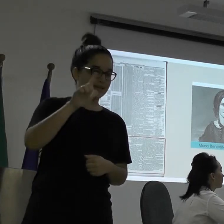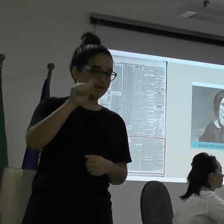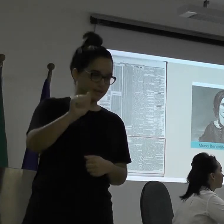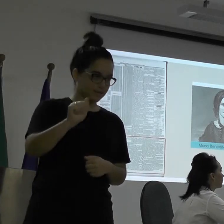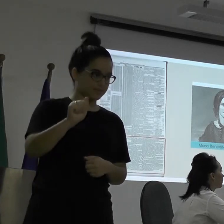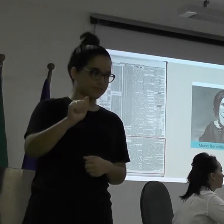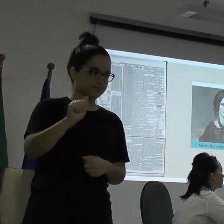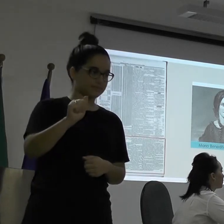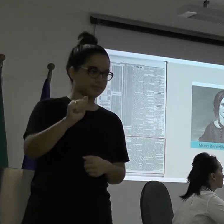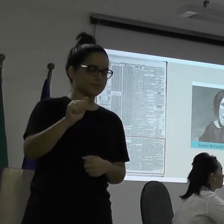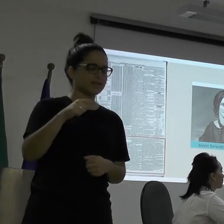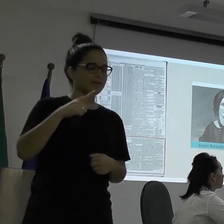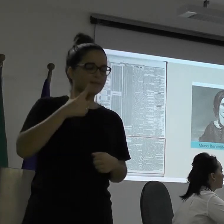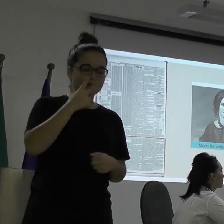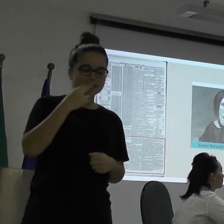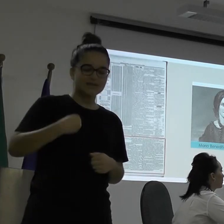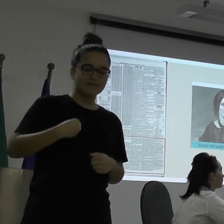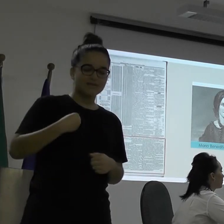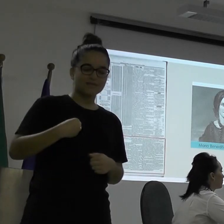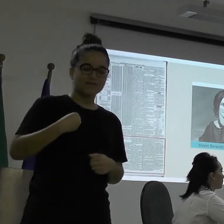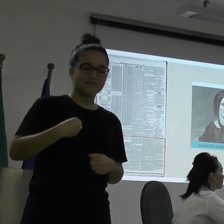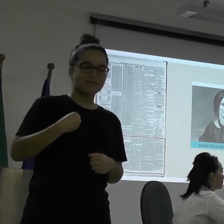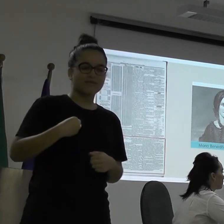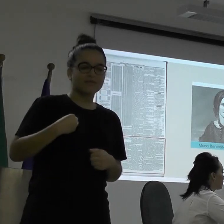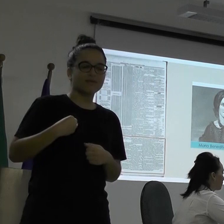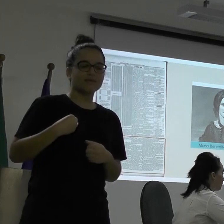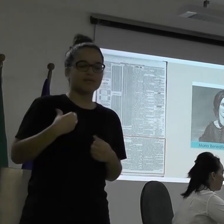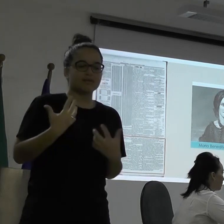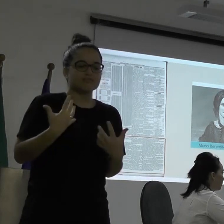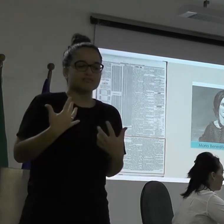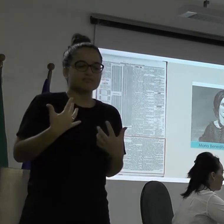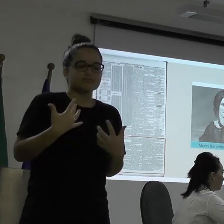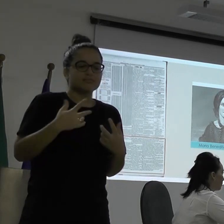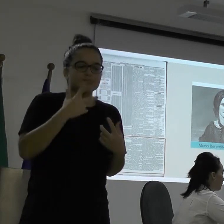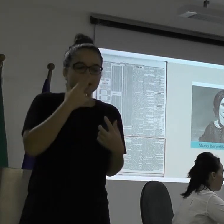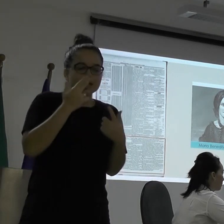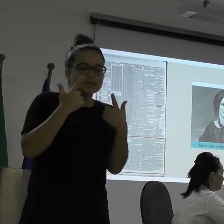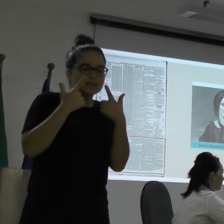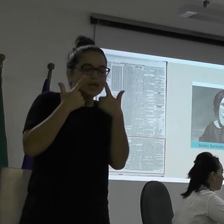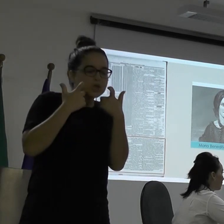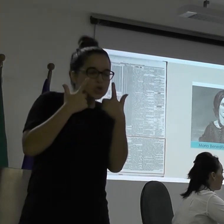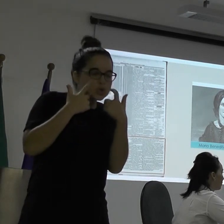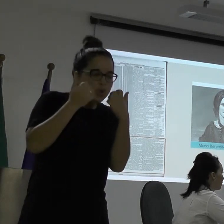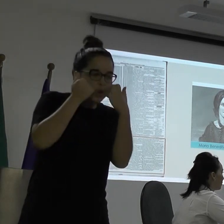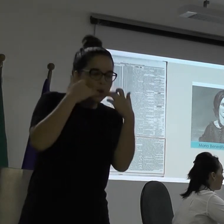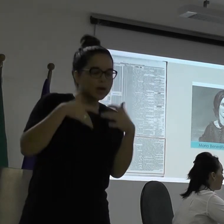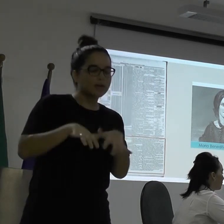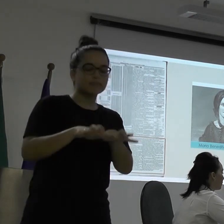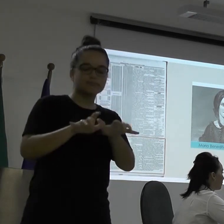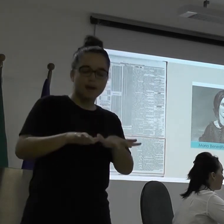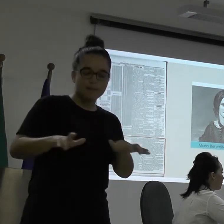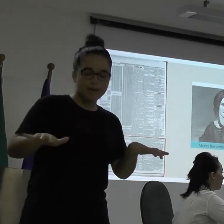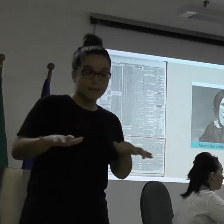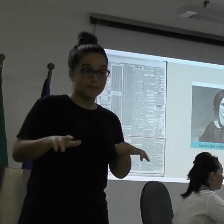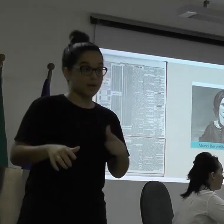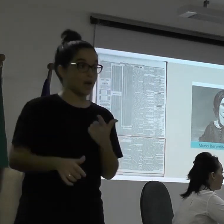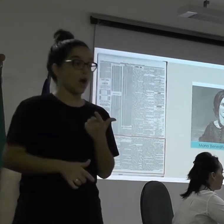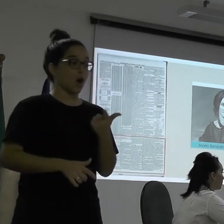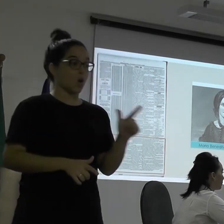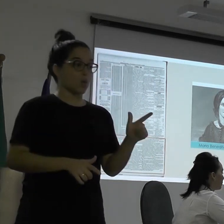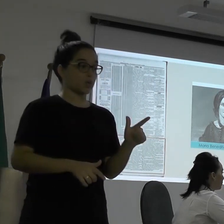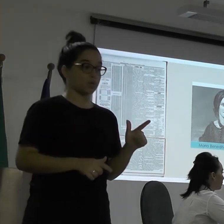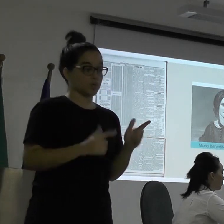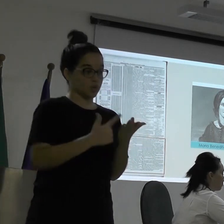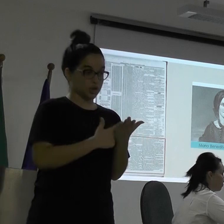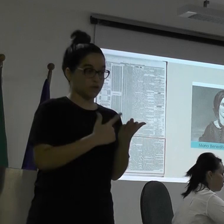tem uma vida melancólica, enquanto toca ao piano valsas de Chopin. Já Lúcia, em Uma